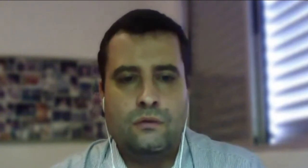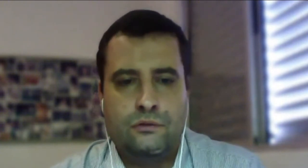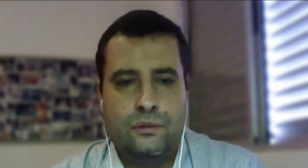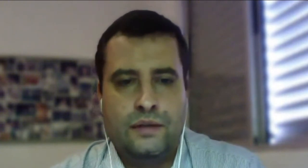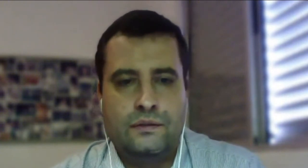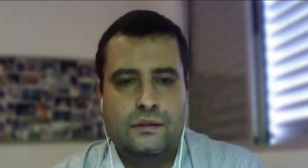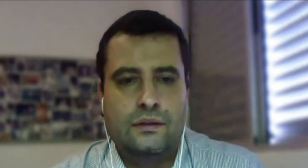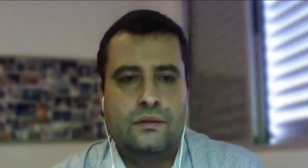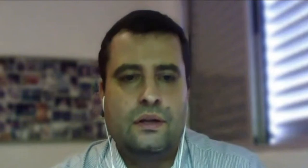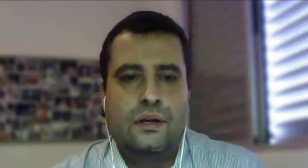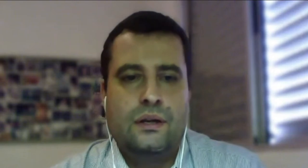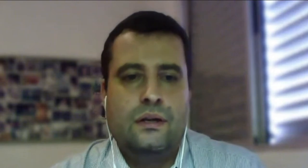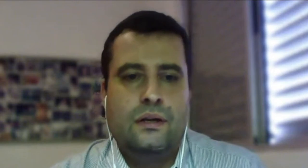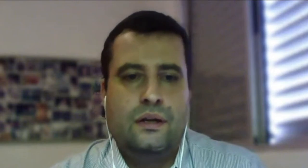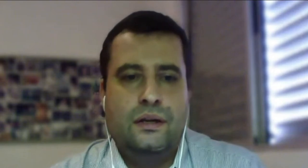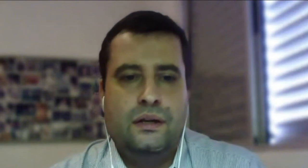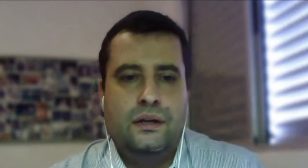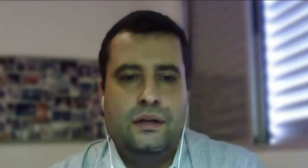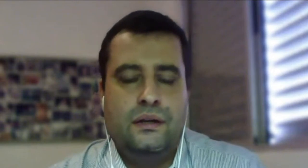alguma nova formação.